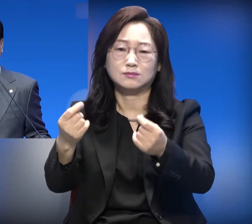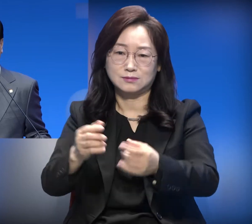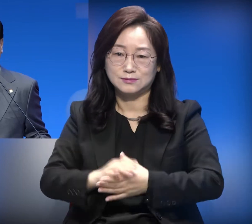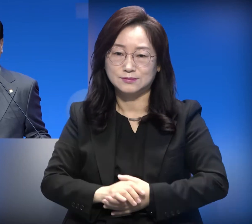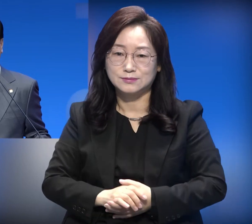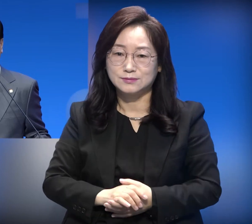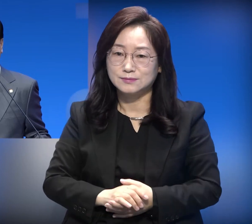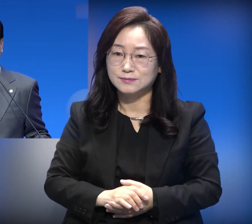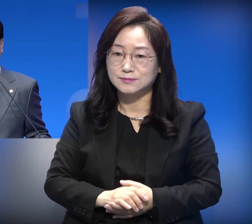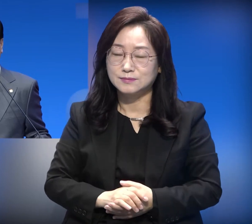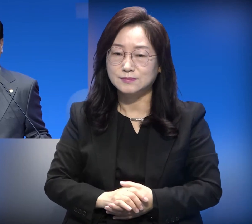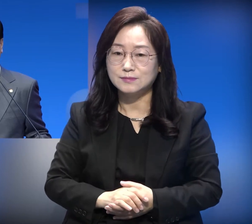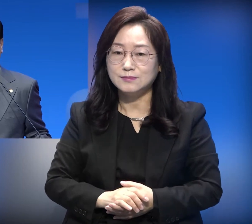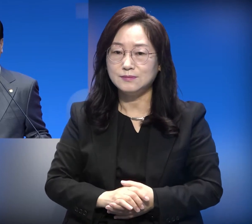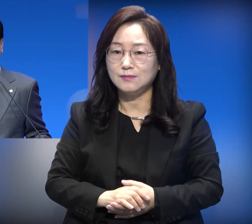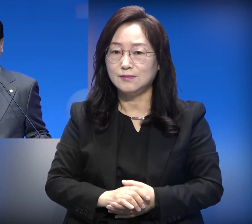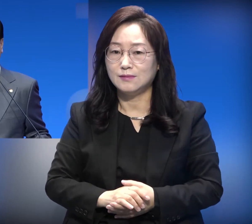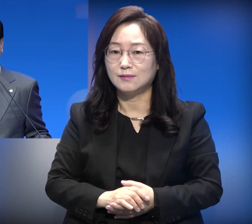것입니다.